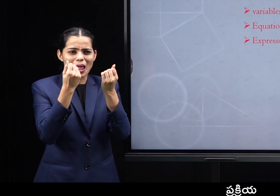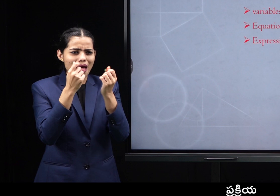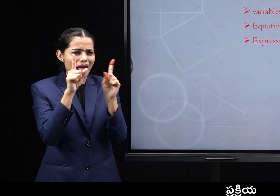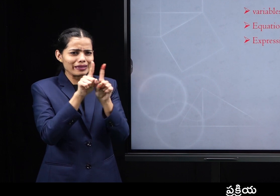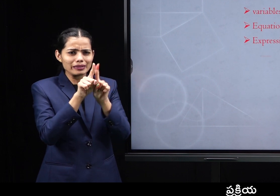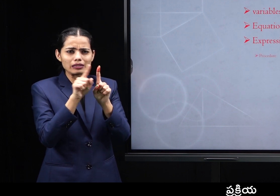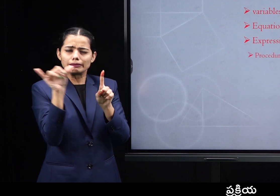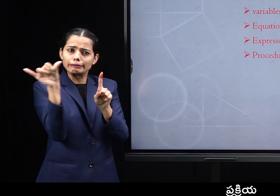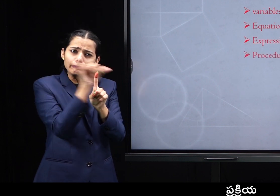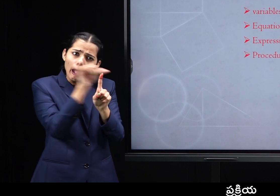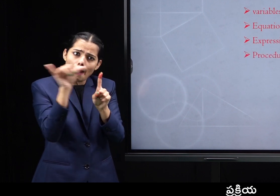ప్రక్రియ,